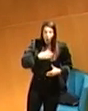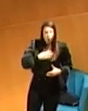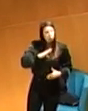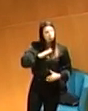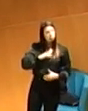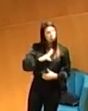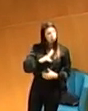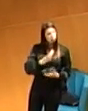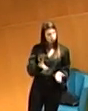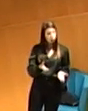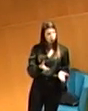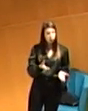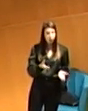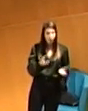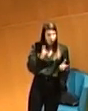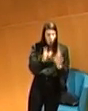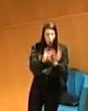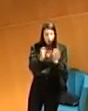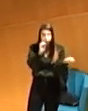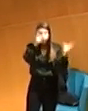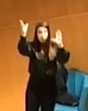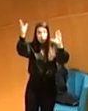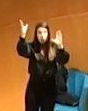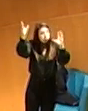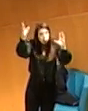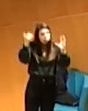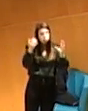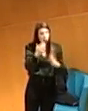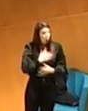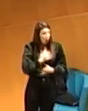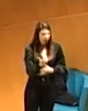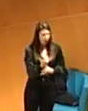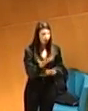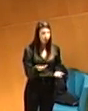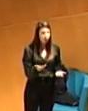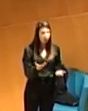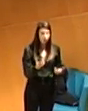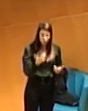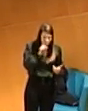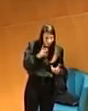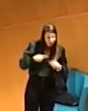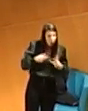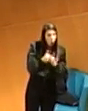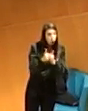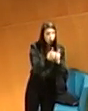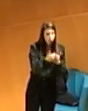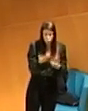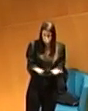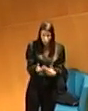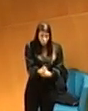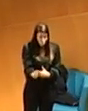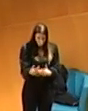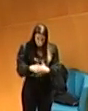le regard, il va s'apaiser que si on vit ensemble. Les enfants qui sont à l'école maintenant, ils ont beaucoup plus de